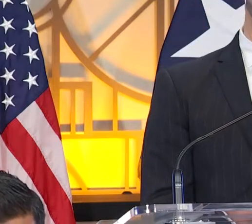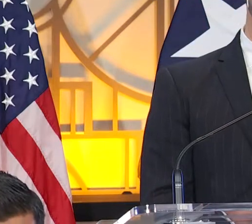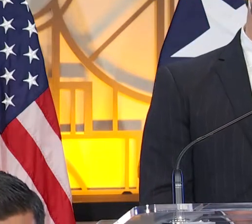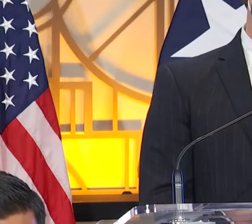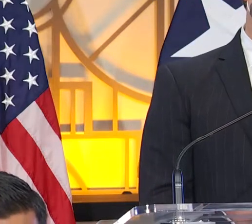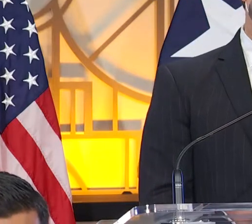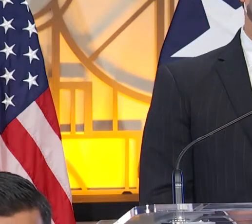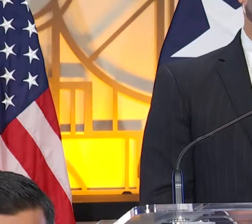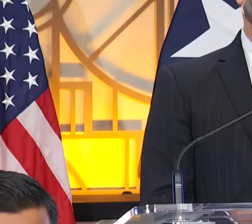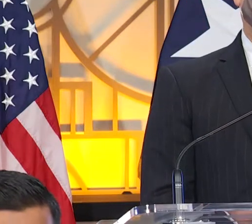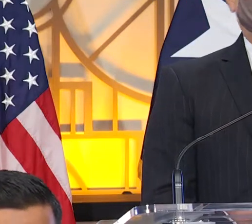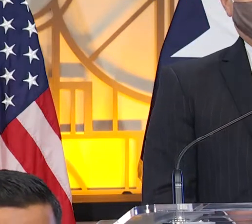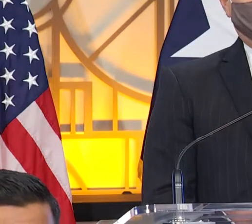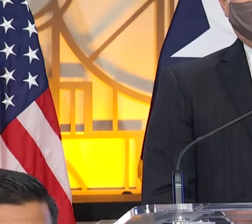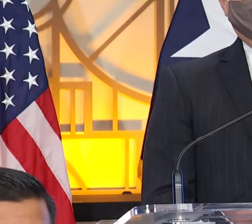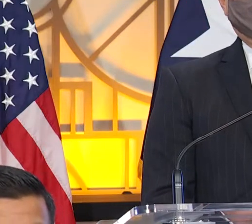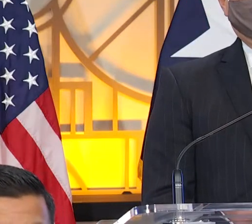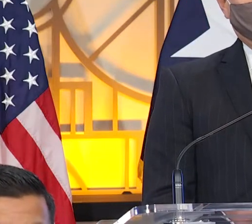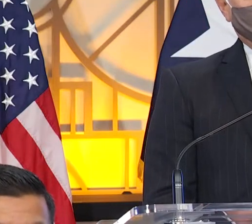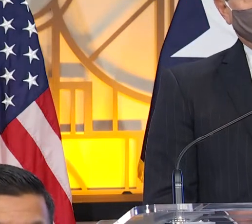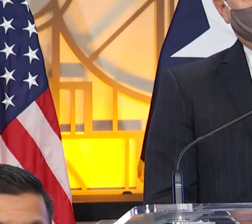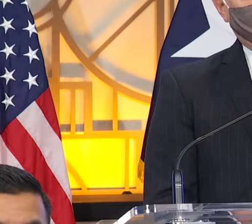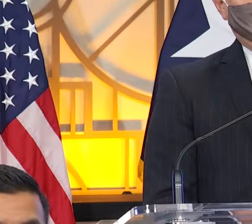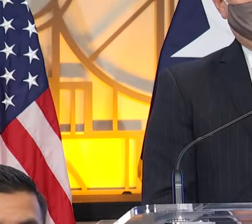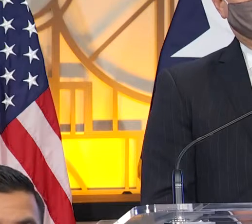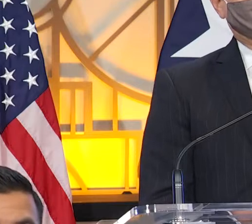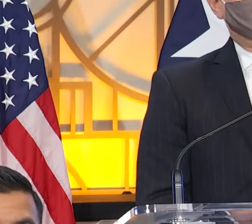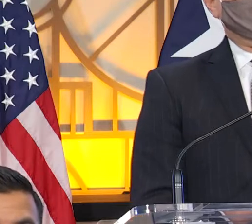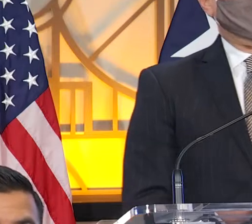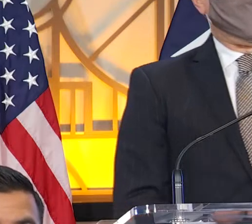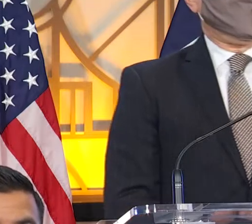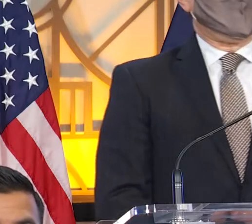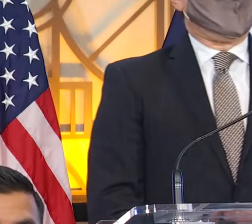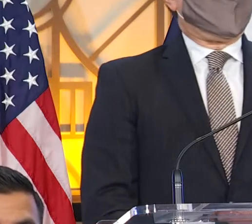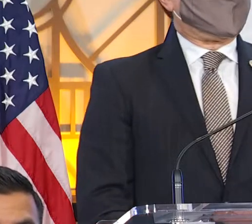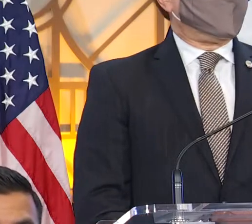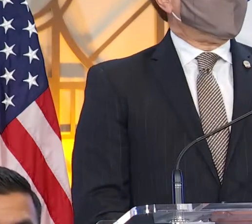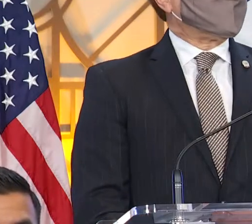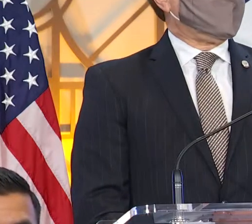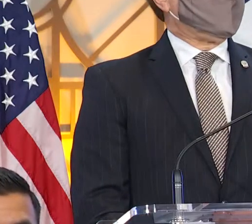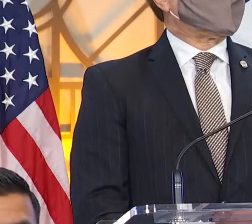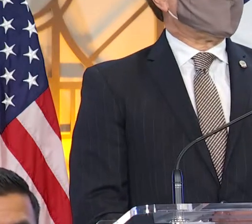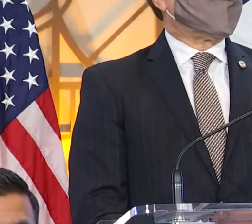ciudad. Algo que tengo que agregar es también